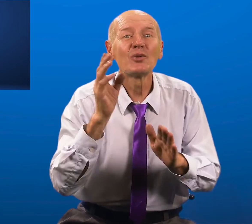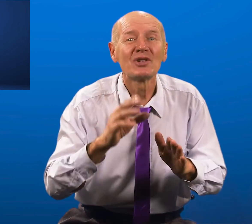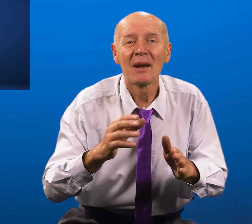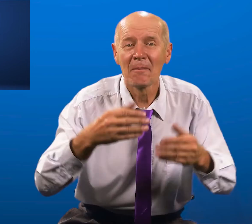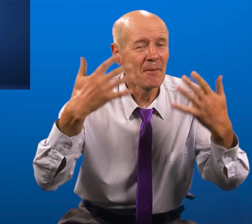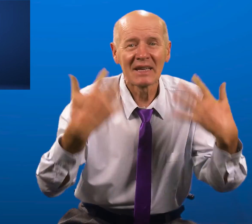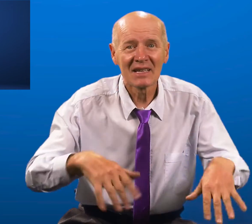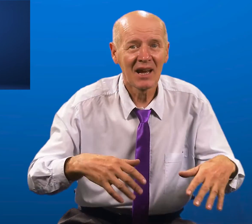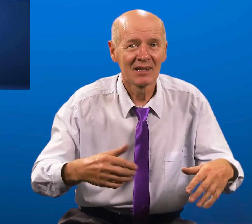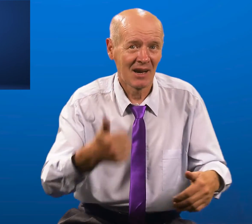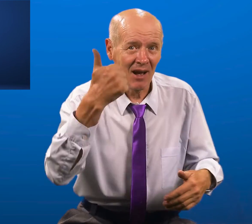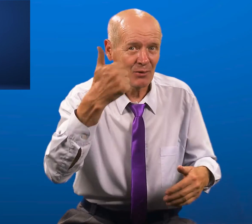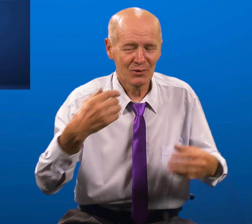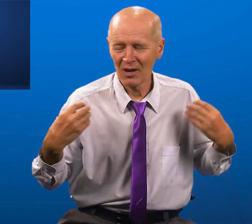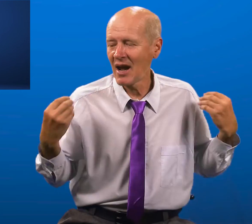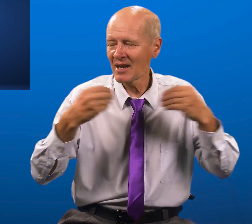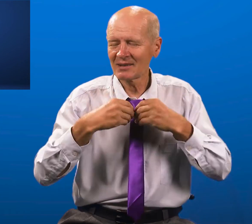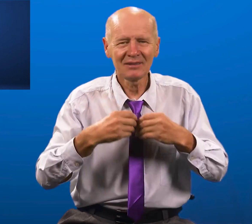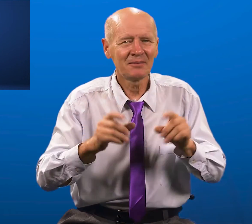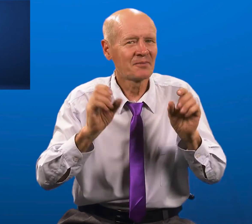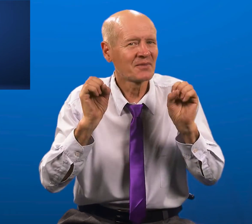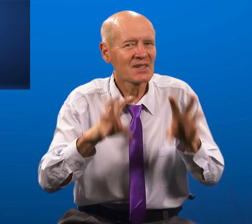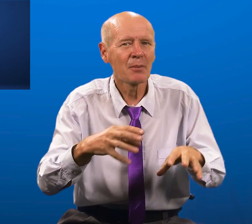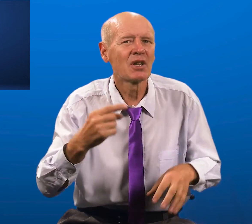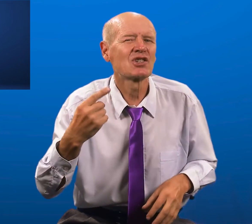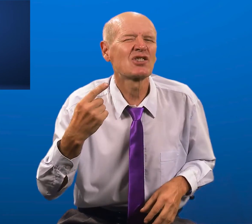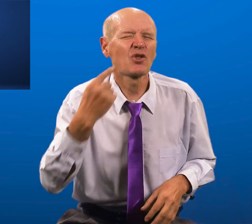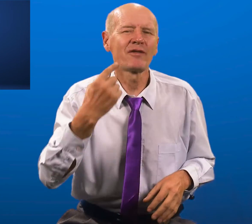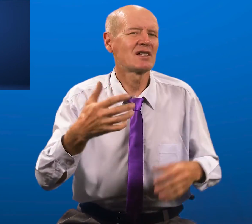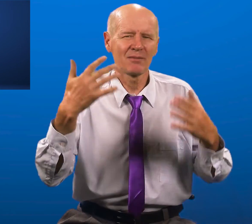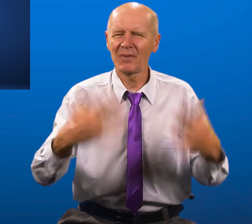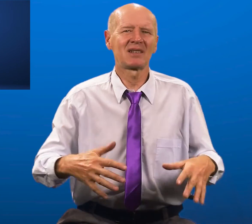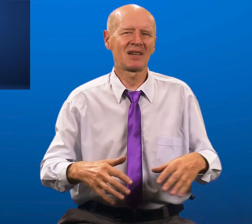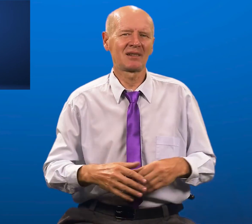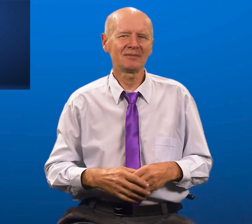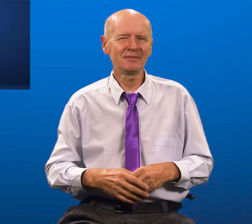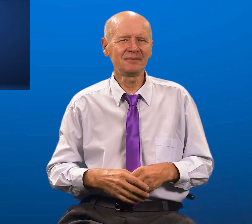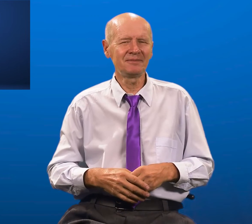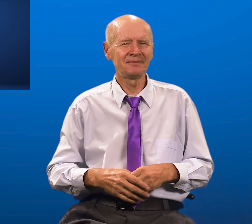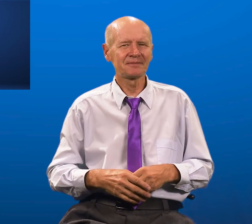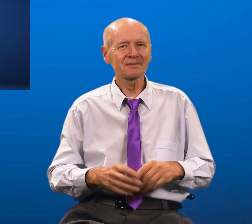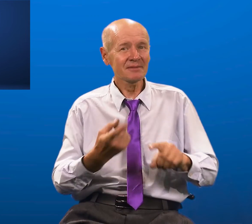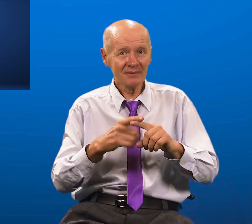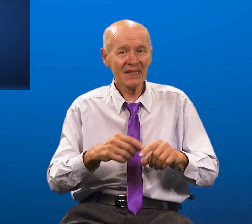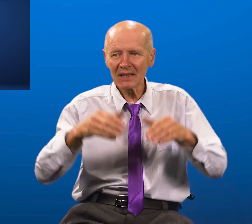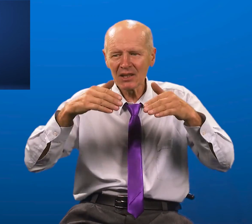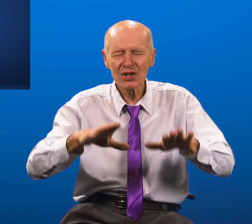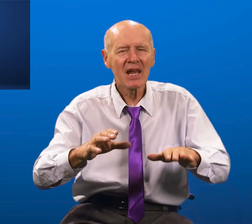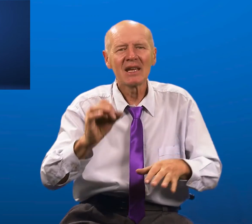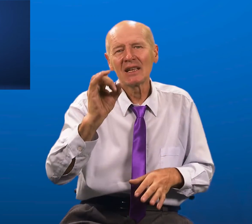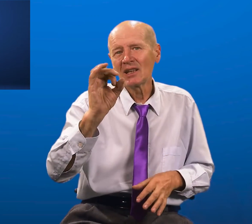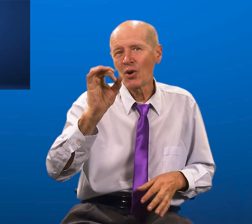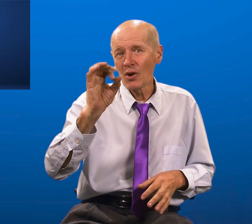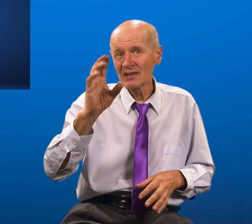потерять хорошую одежду, чем добрую совесть. И вот это решение